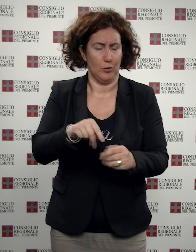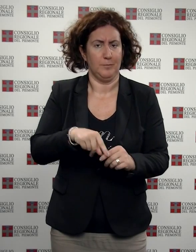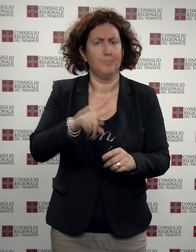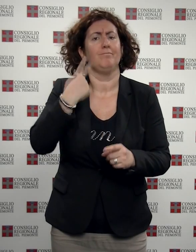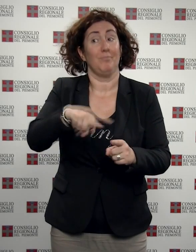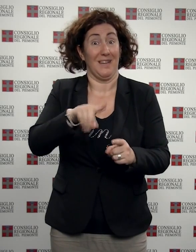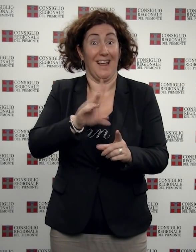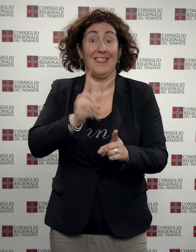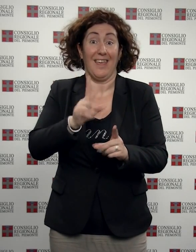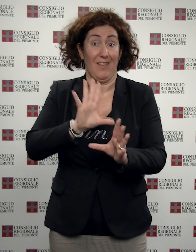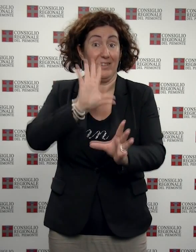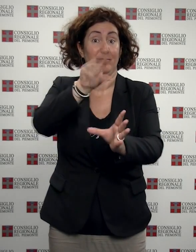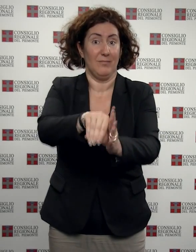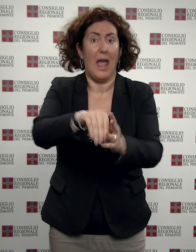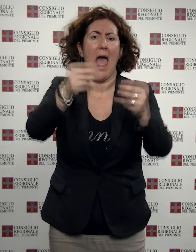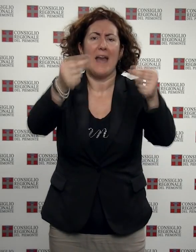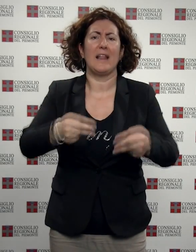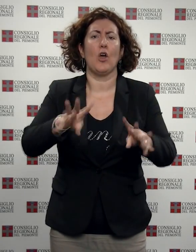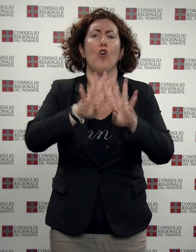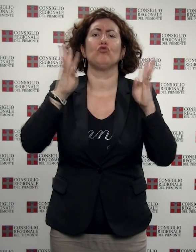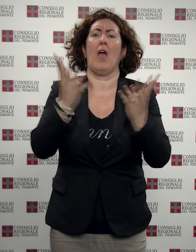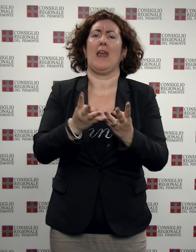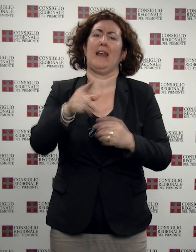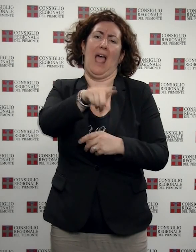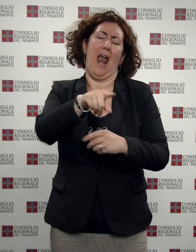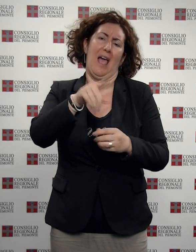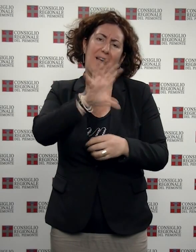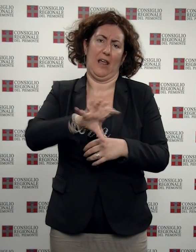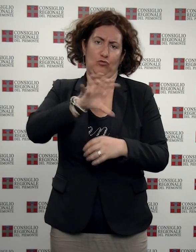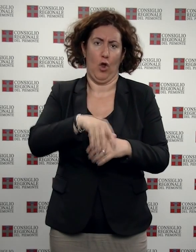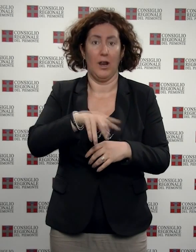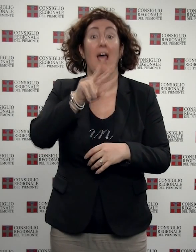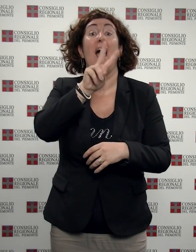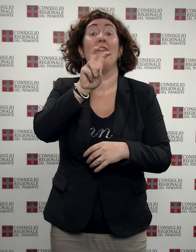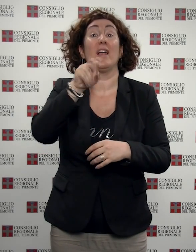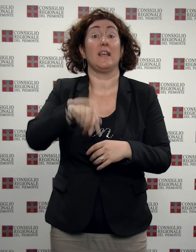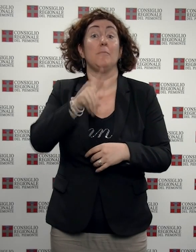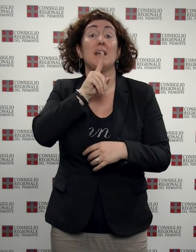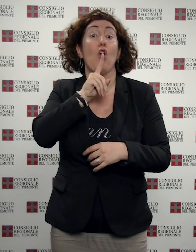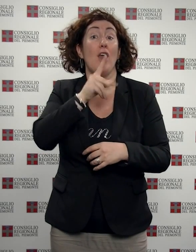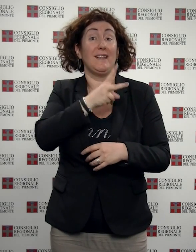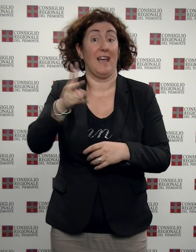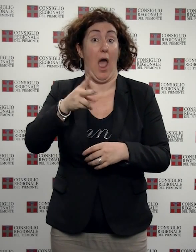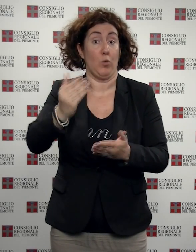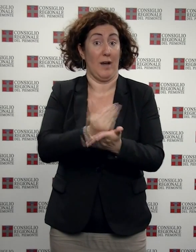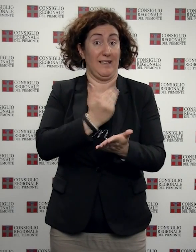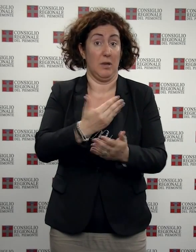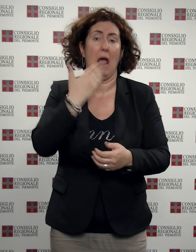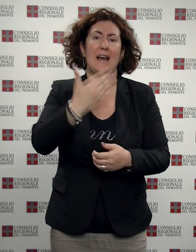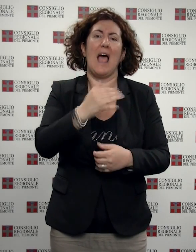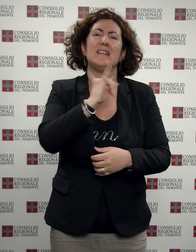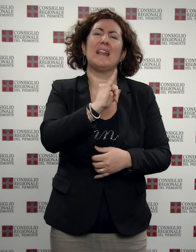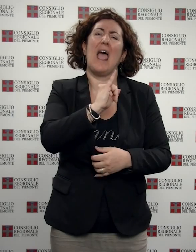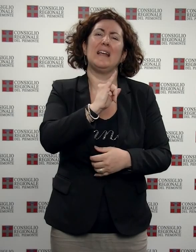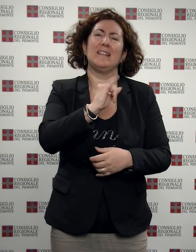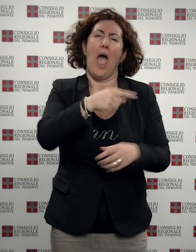del rendiconto generale della Regione. 20 milioni di euro in risparmi conseguiti grazie alla riduzione delle indennità dei consiglieri, dei vitalizi